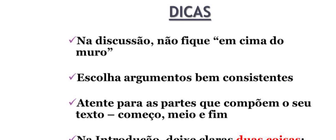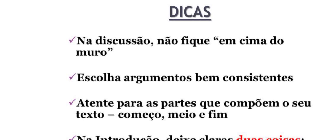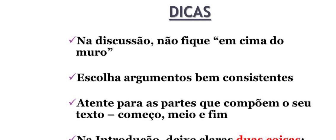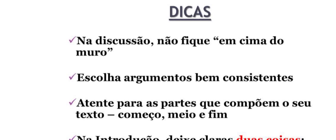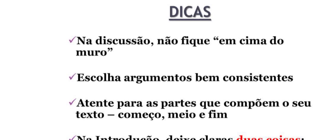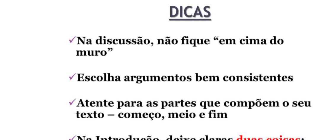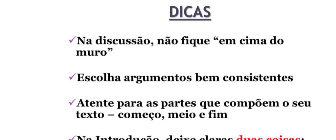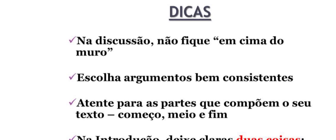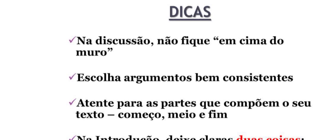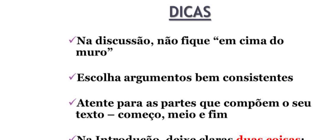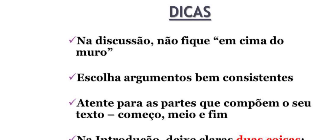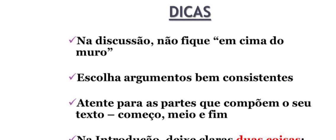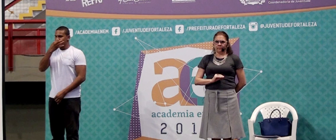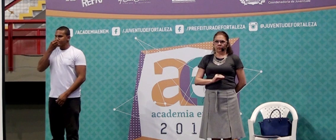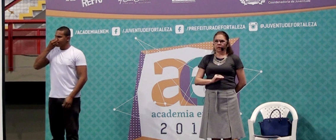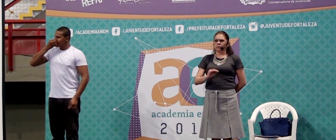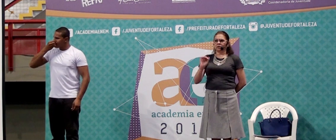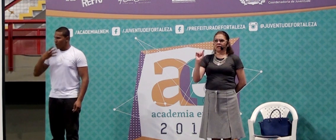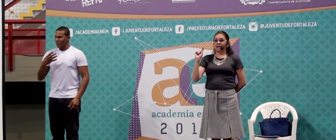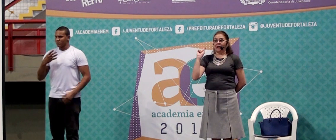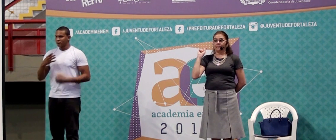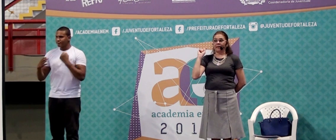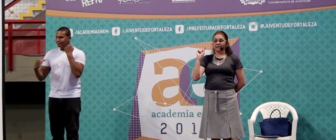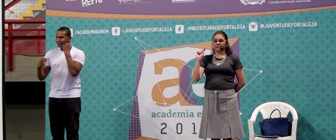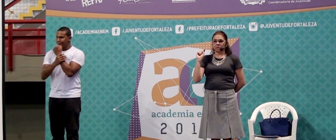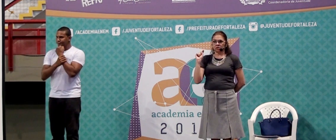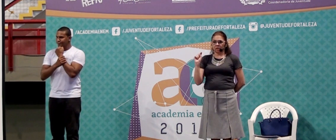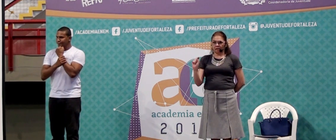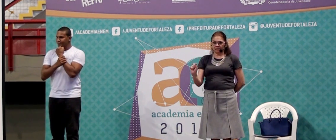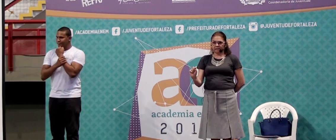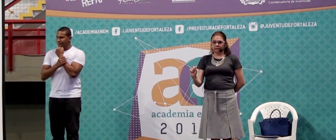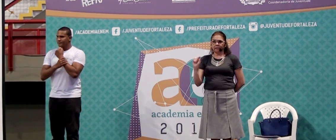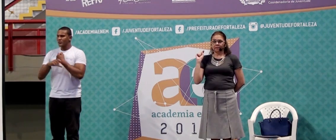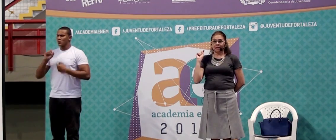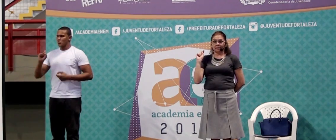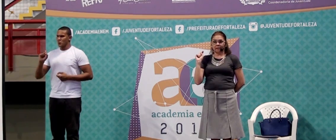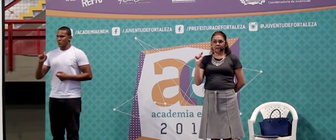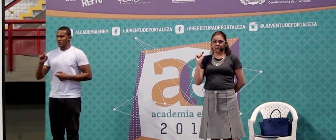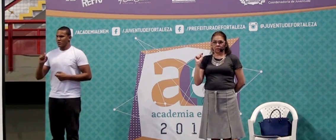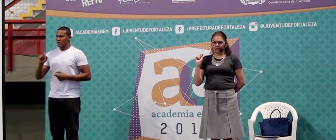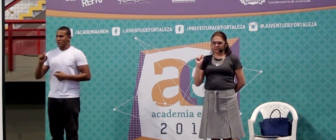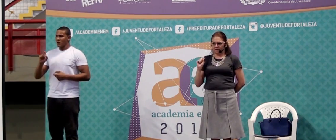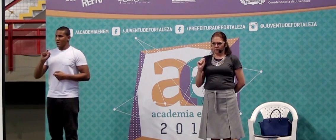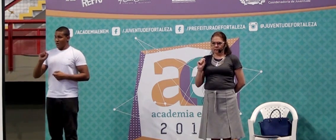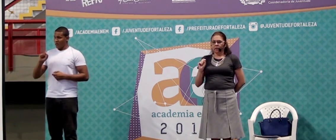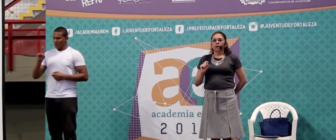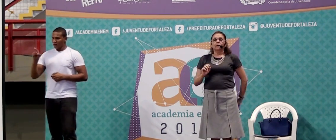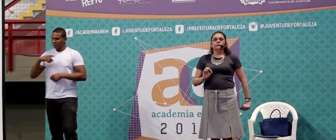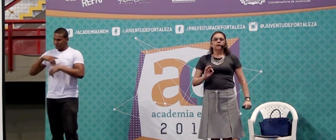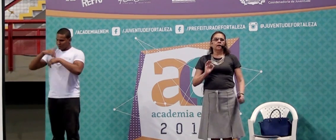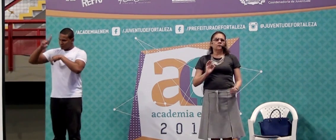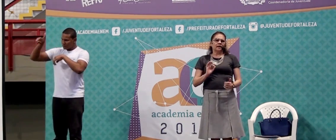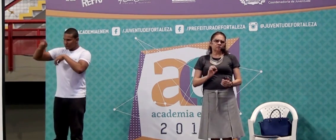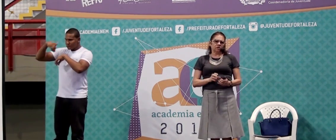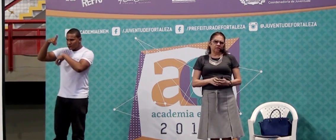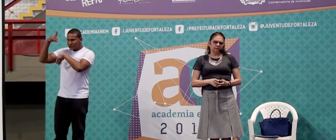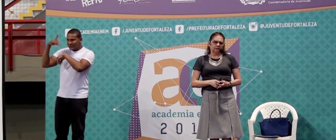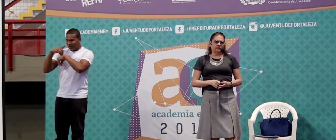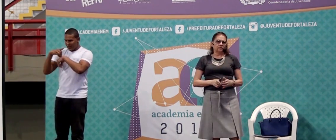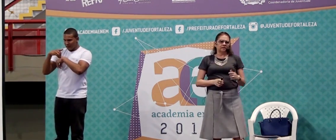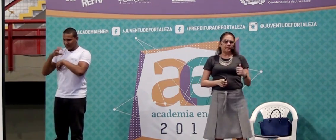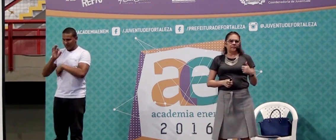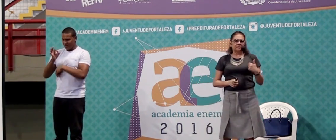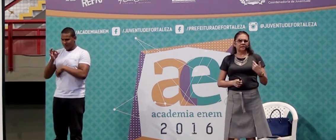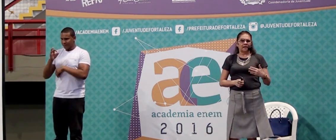argumento consistente? Vou lhe dar um exemplo. Eu botei a persistência da dengue no Brasil. Não